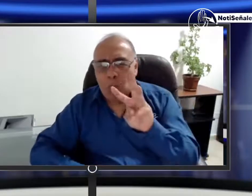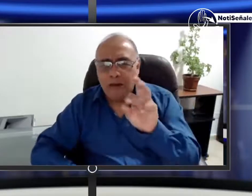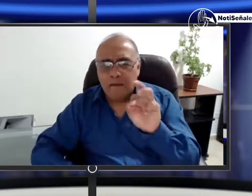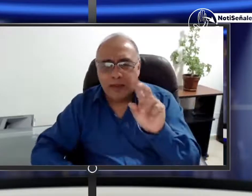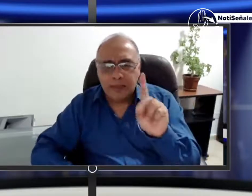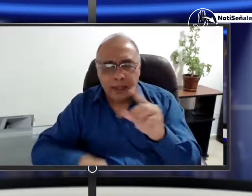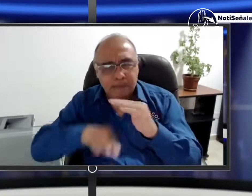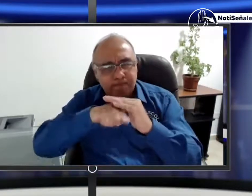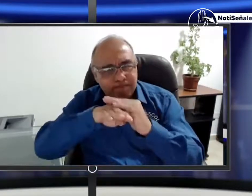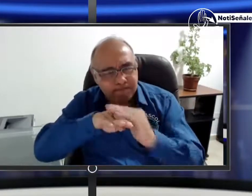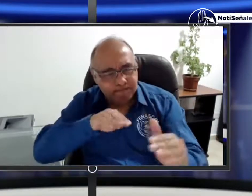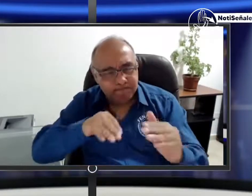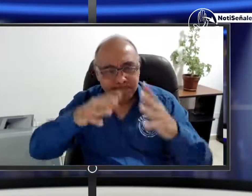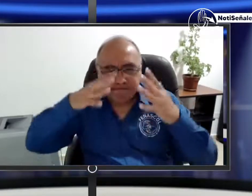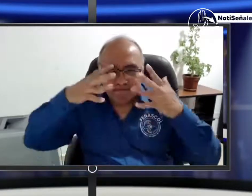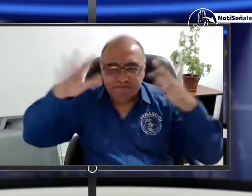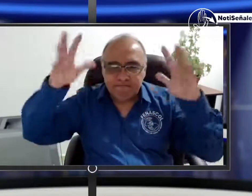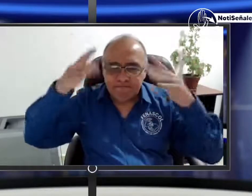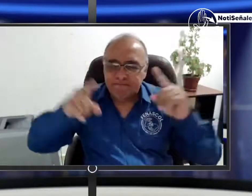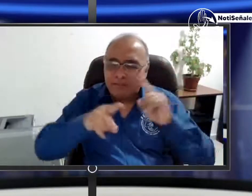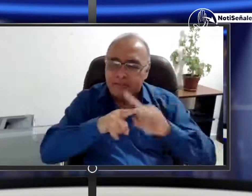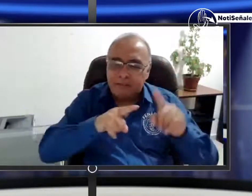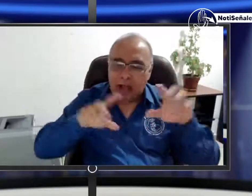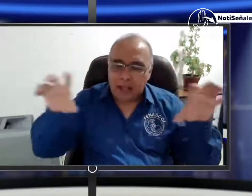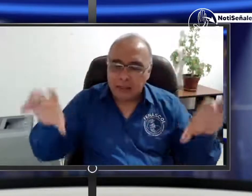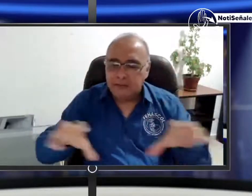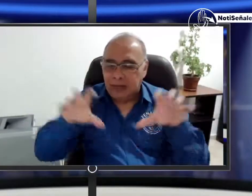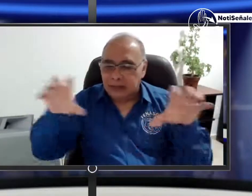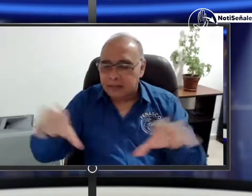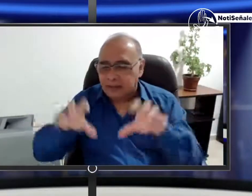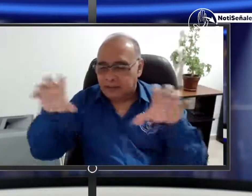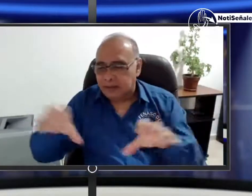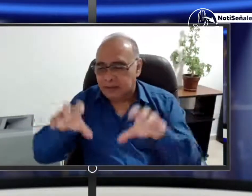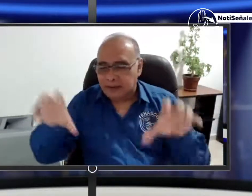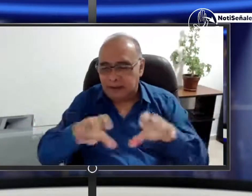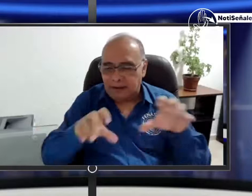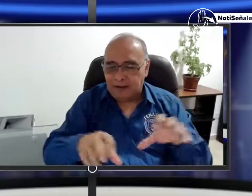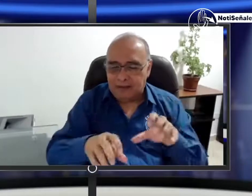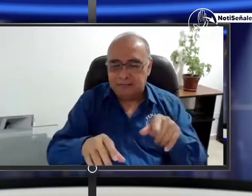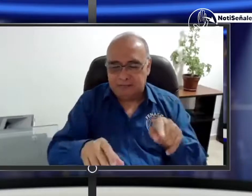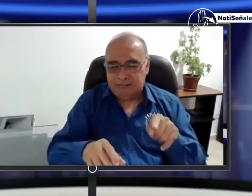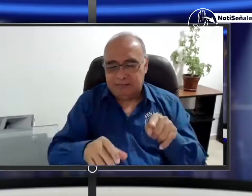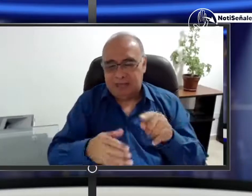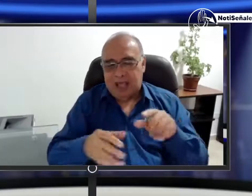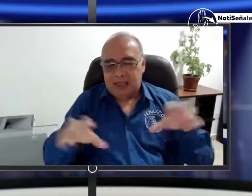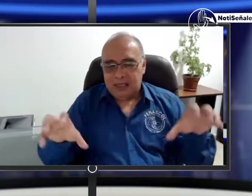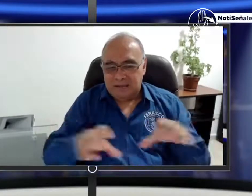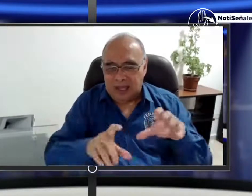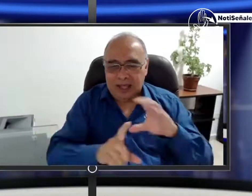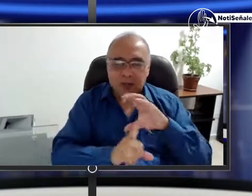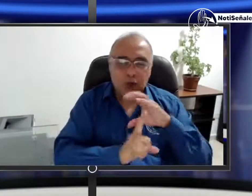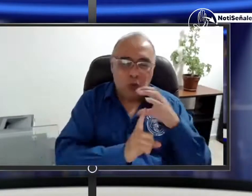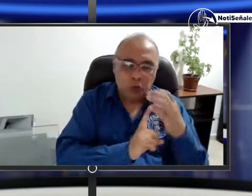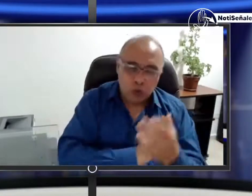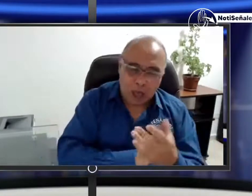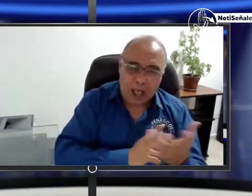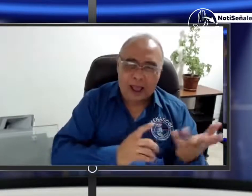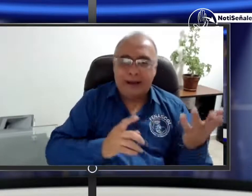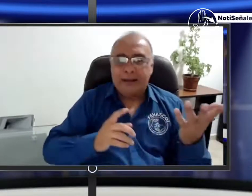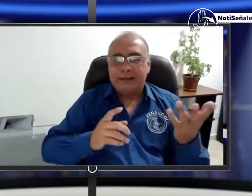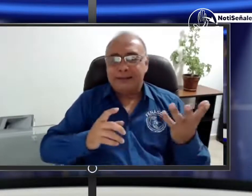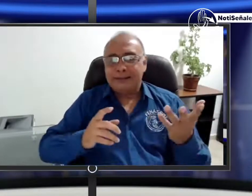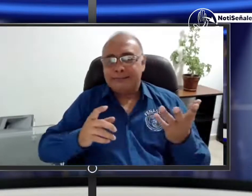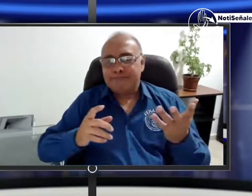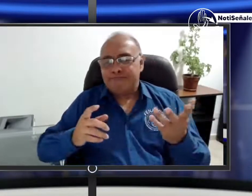hablando de colombia y muchos otros países que están aunando sus esfuerzos para realizar